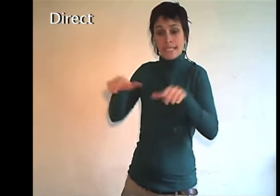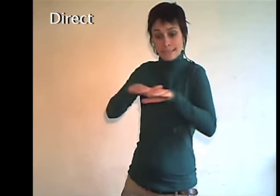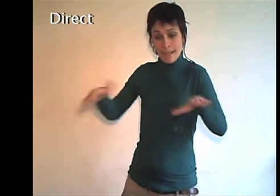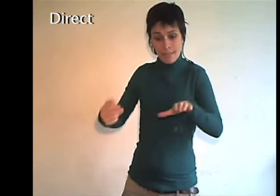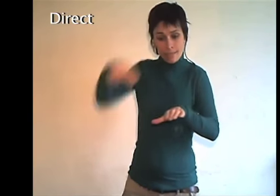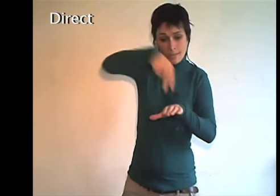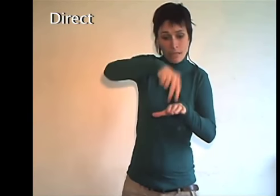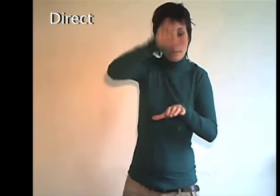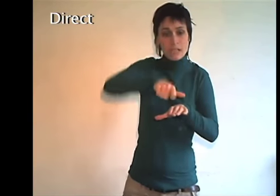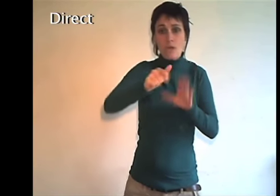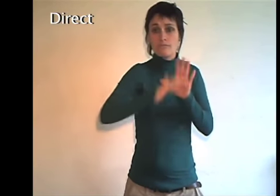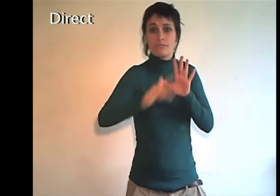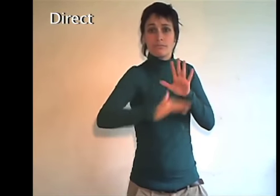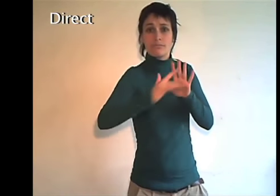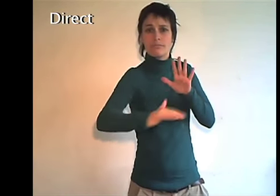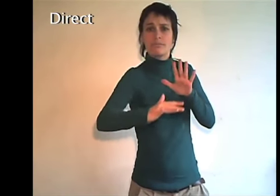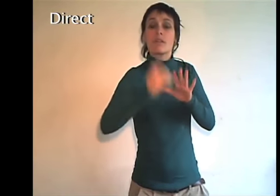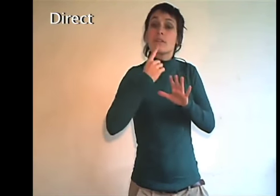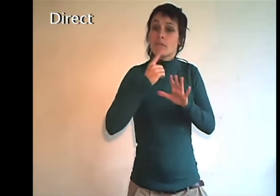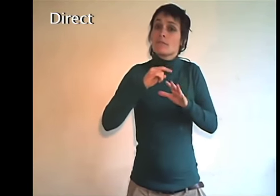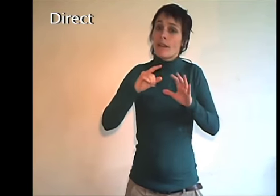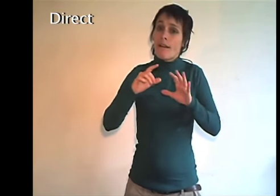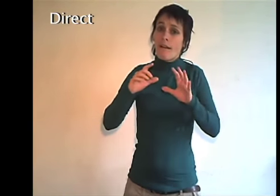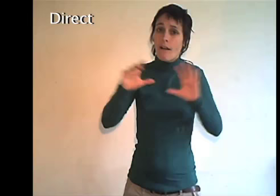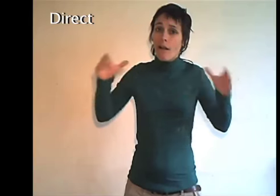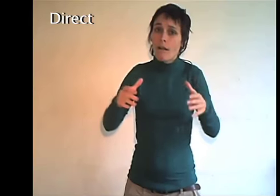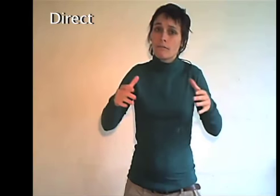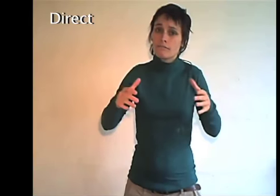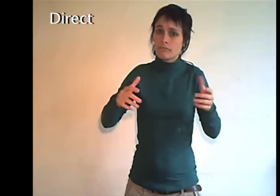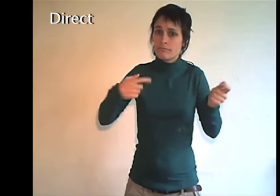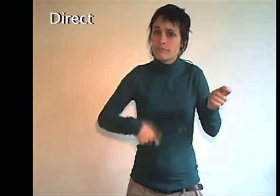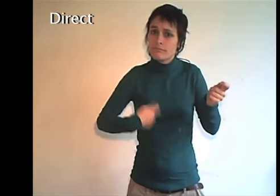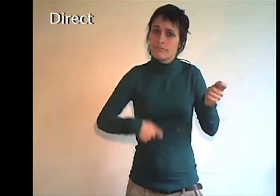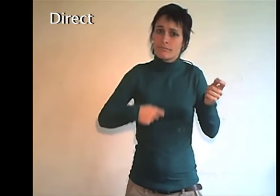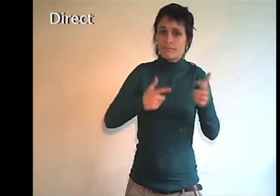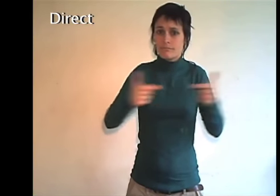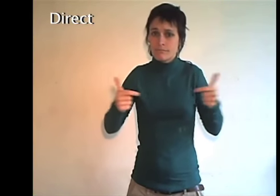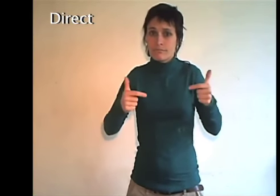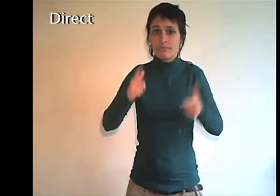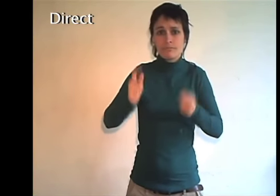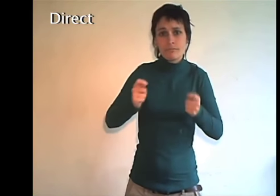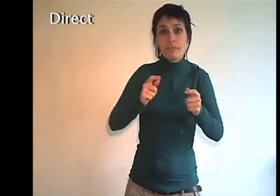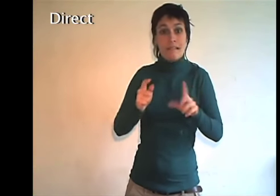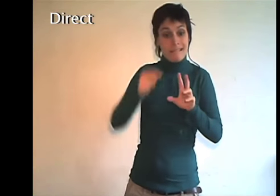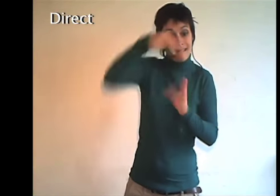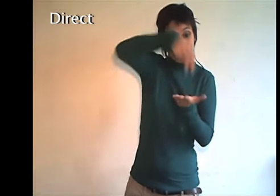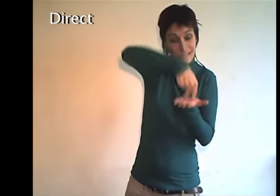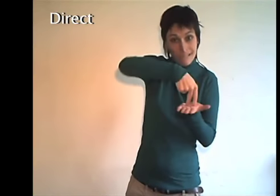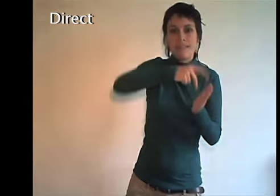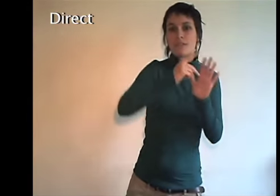signer ses chansons sur scène. Donc on retrouve dans un certain nombre des concerts des Brassens Not Dead des gens qui interprètent en chant-signe, donc comme une autre